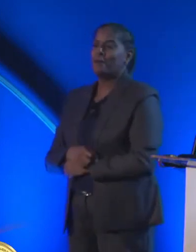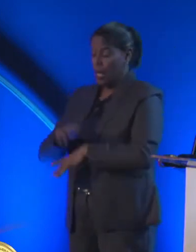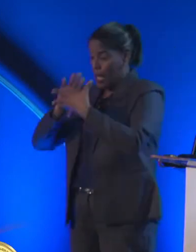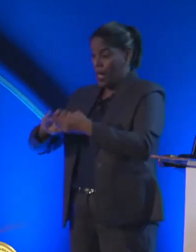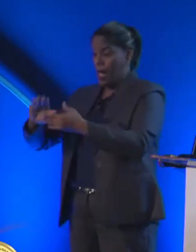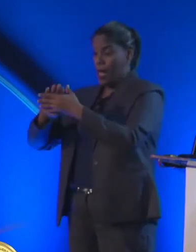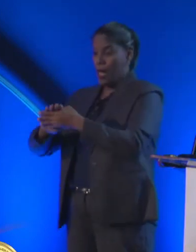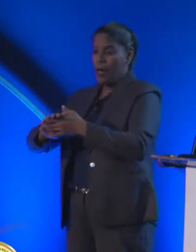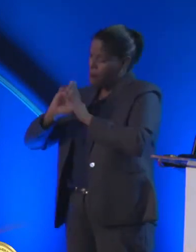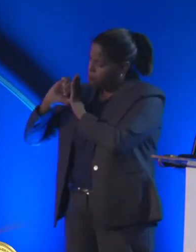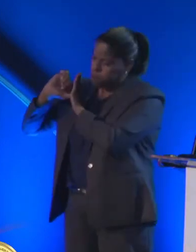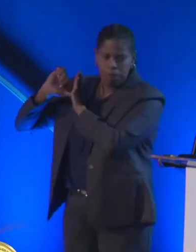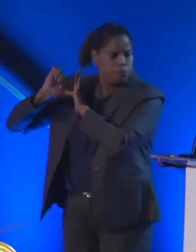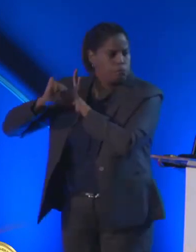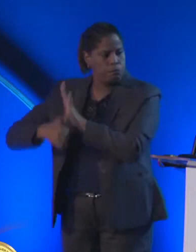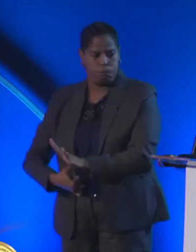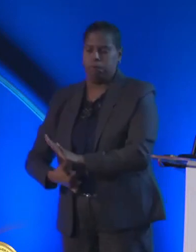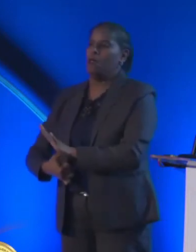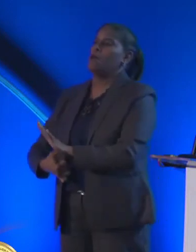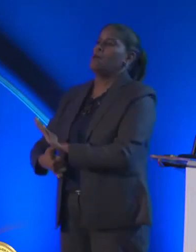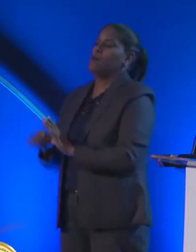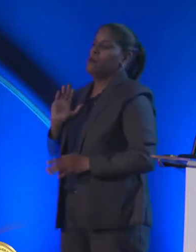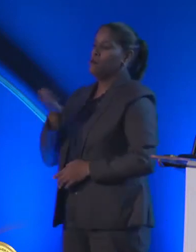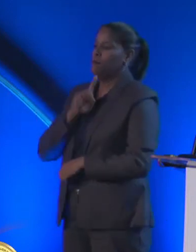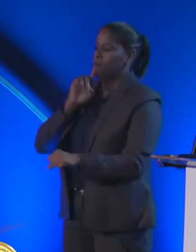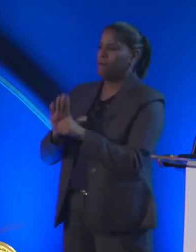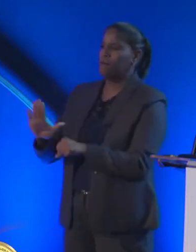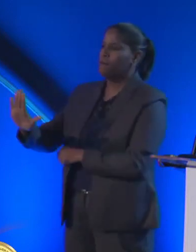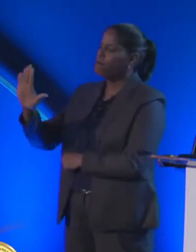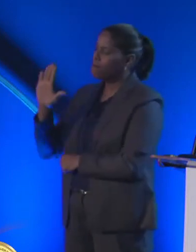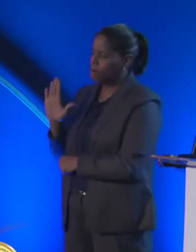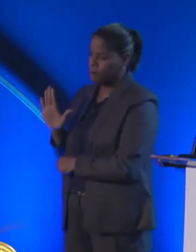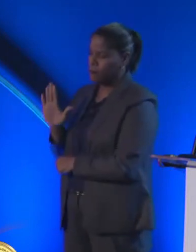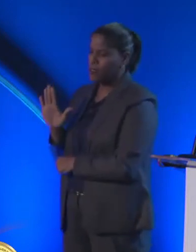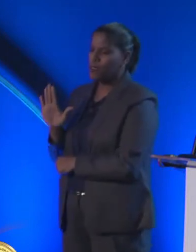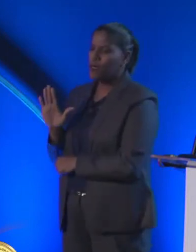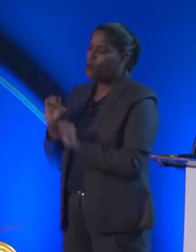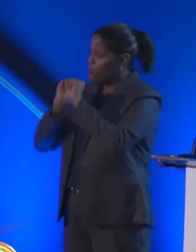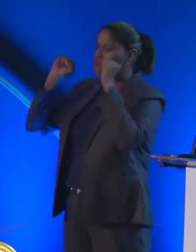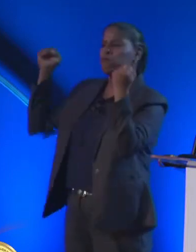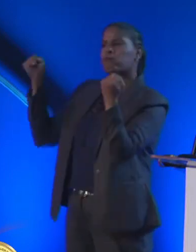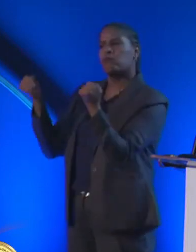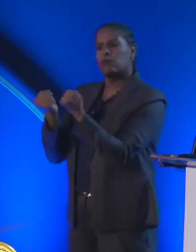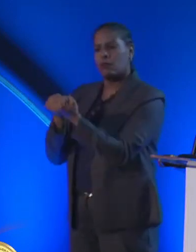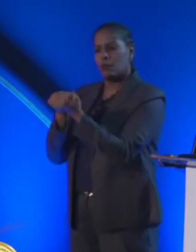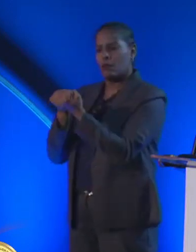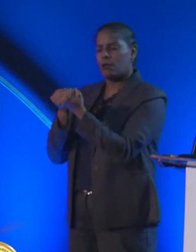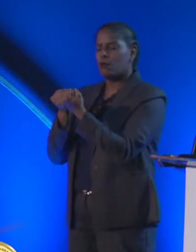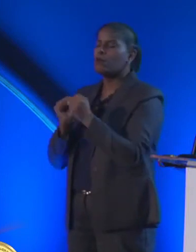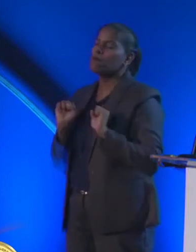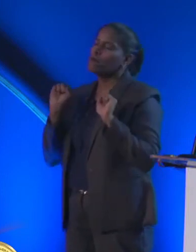de reafirmación de nuestro compromiso con una sociedad donde